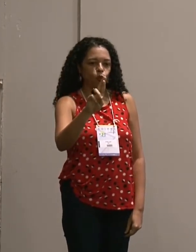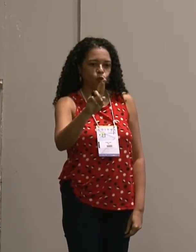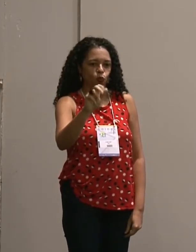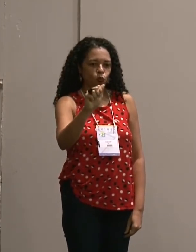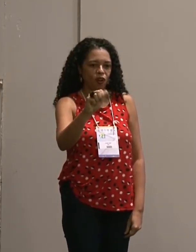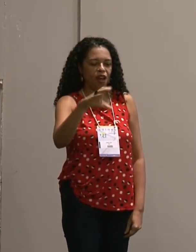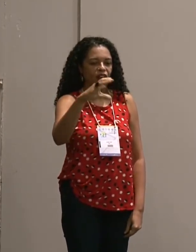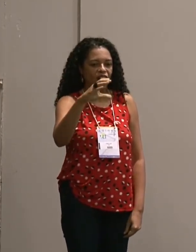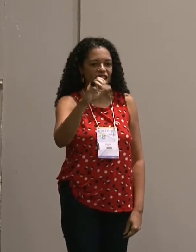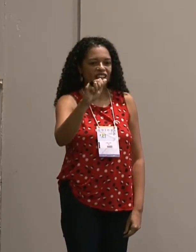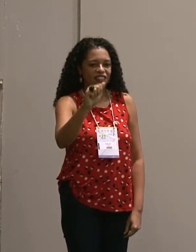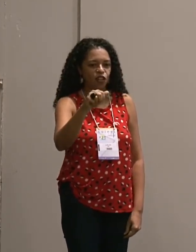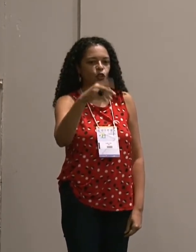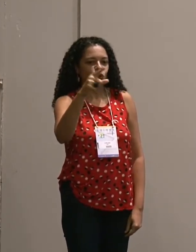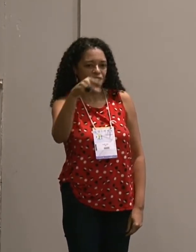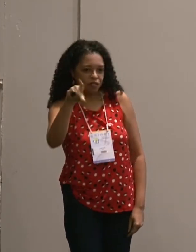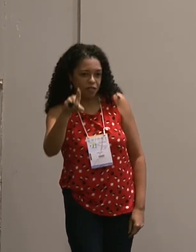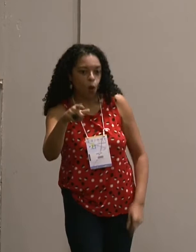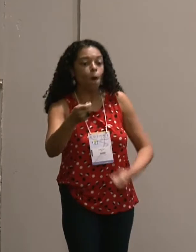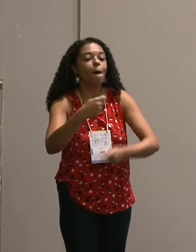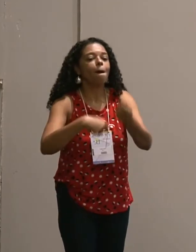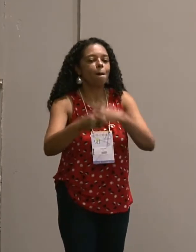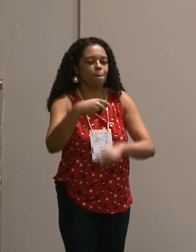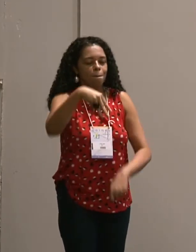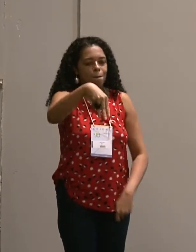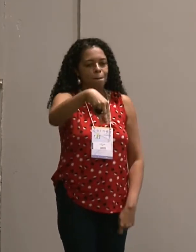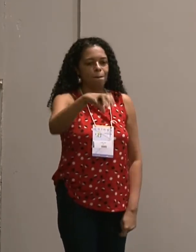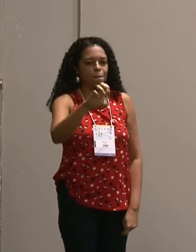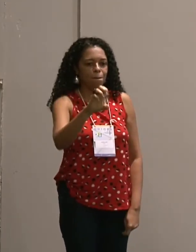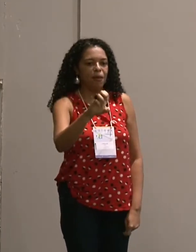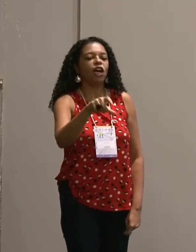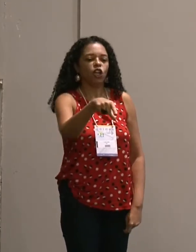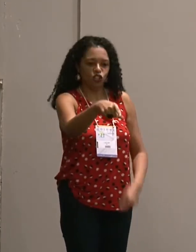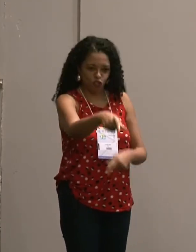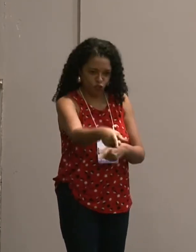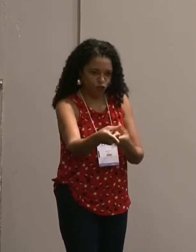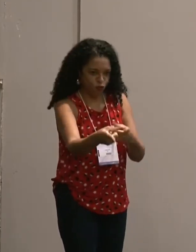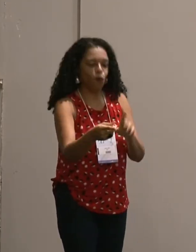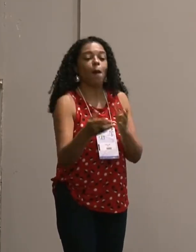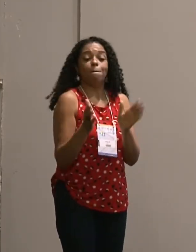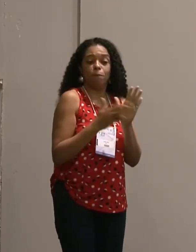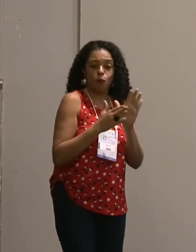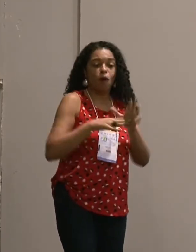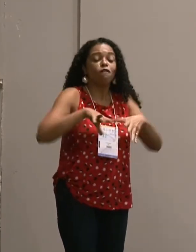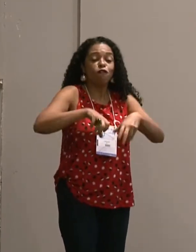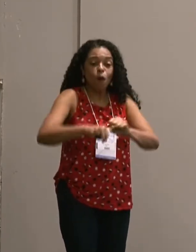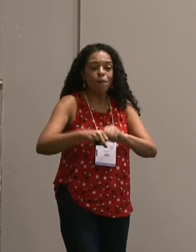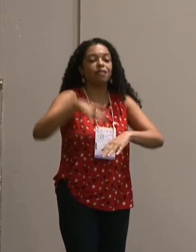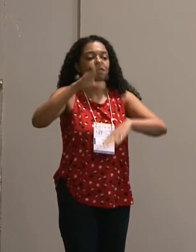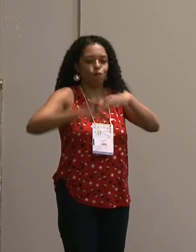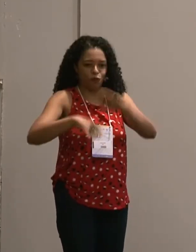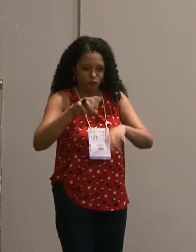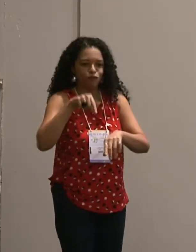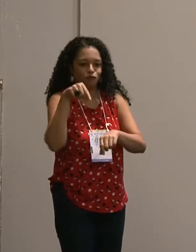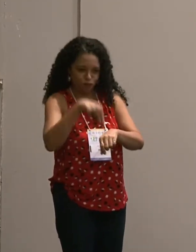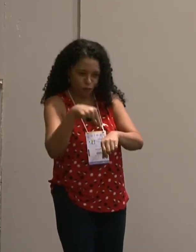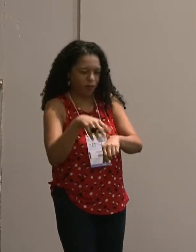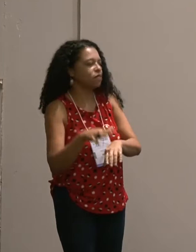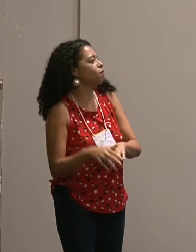de escrituração mercantil propostas de formação